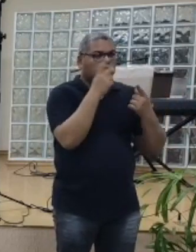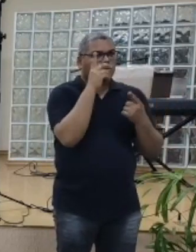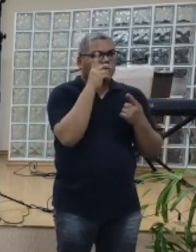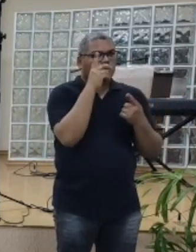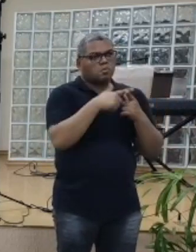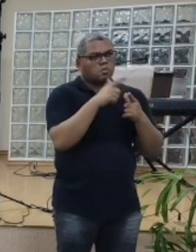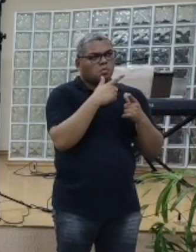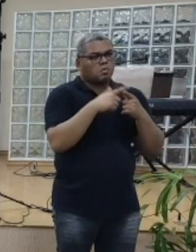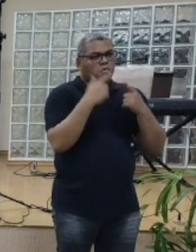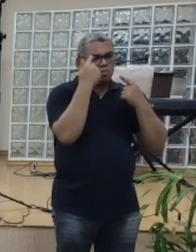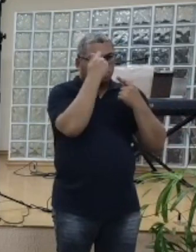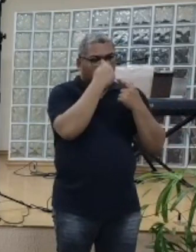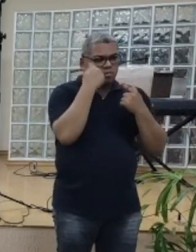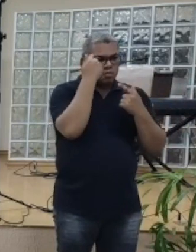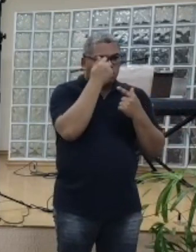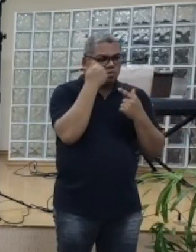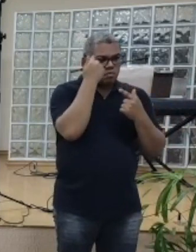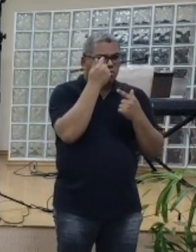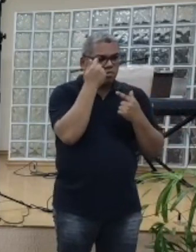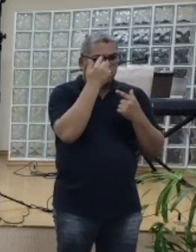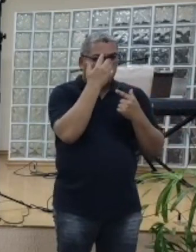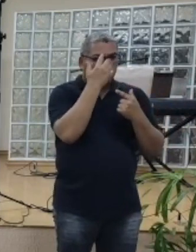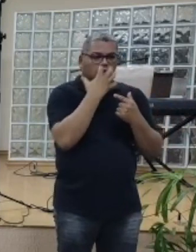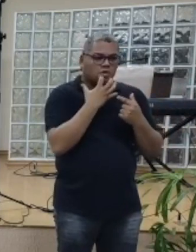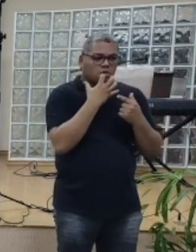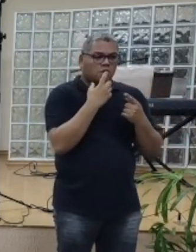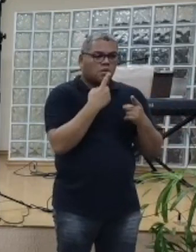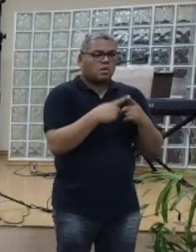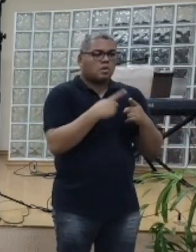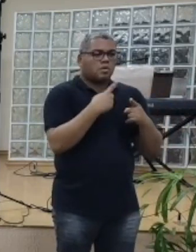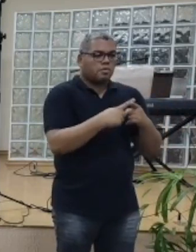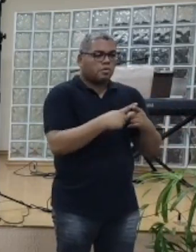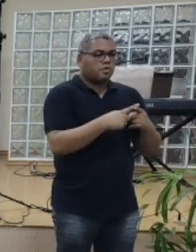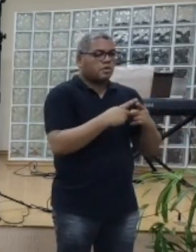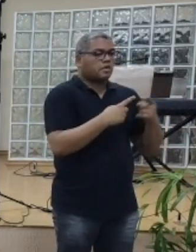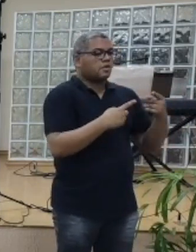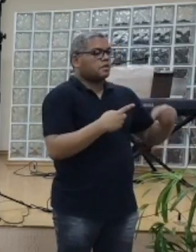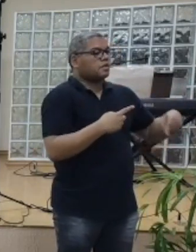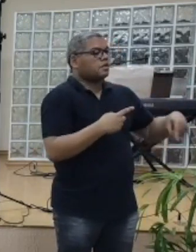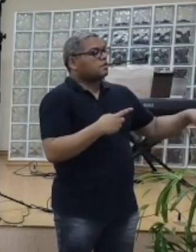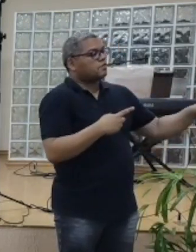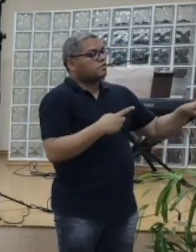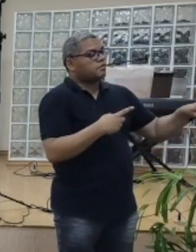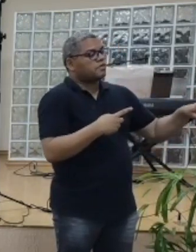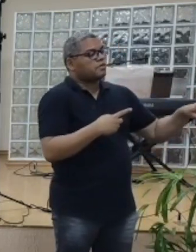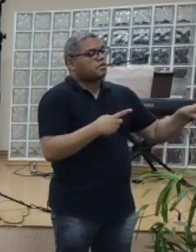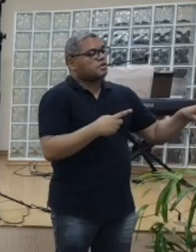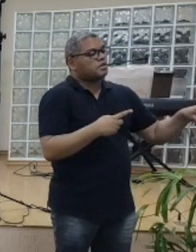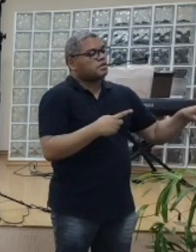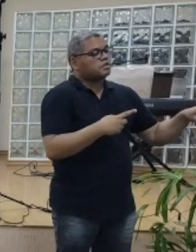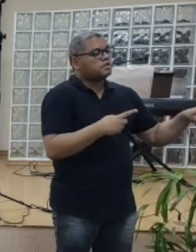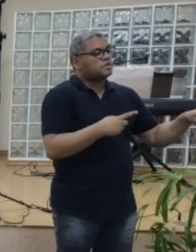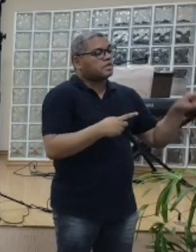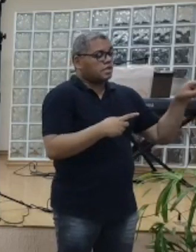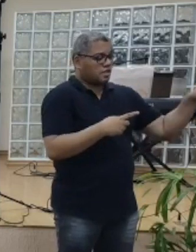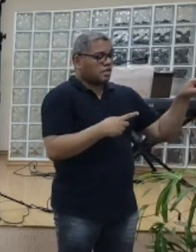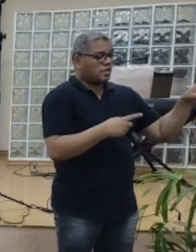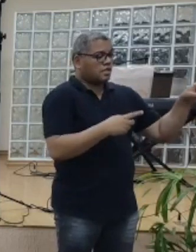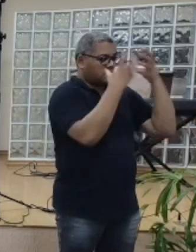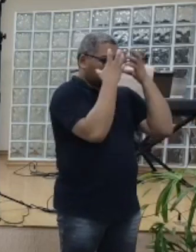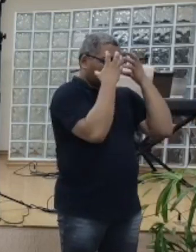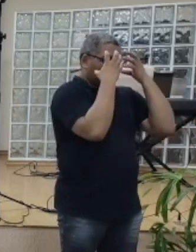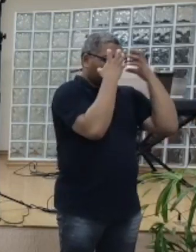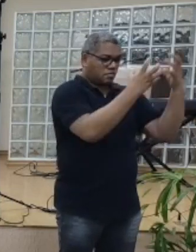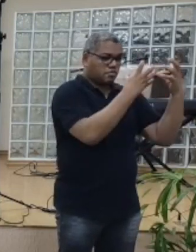diz aqui que, se fosse possível, vocês teriam até arrancado os próprios olhos para darem para Paulo. E a